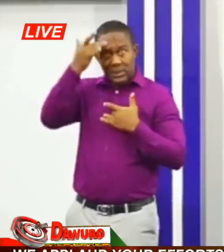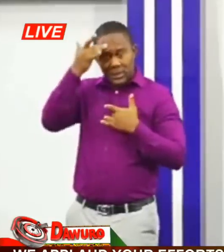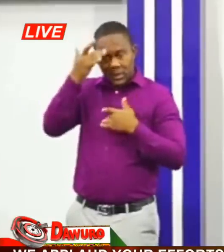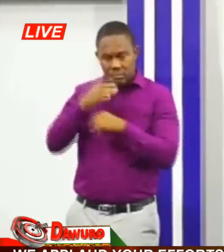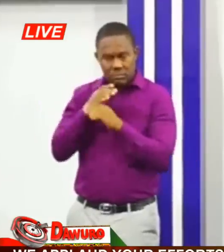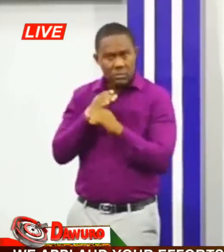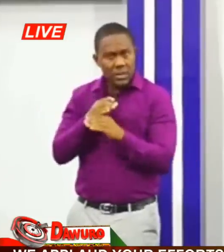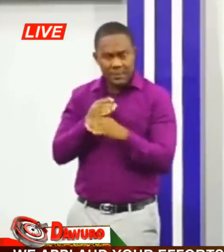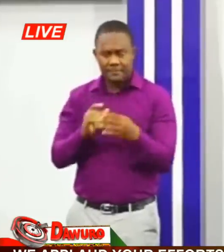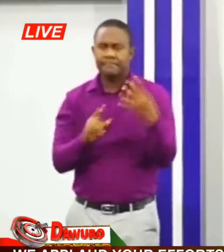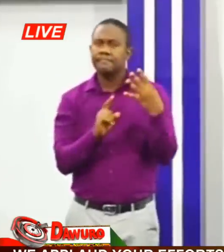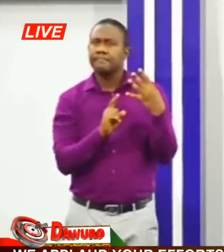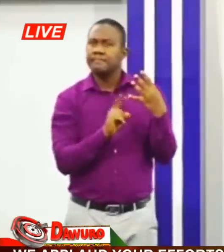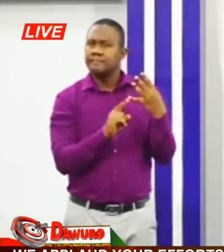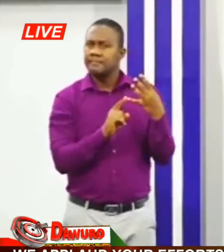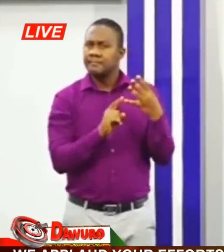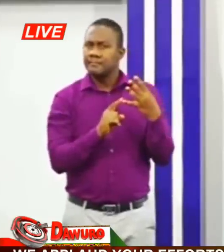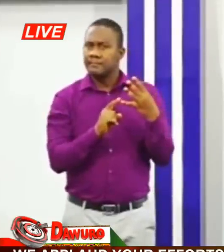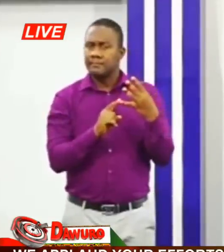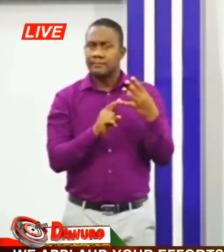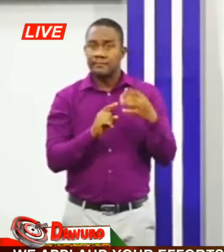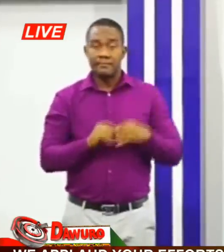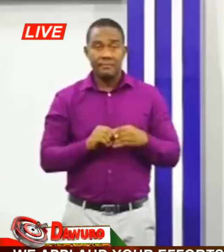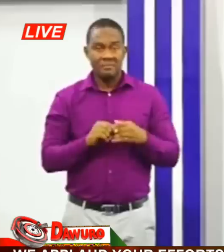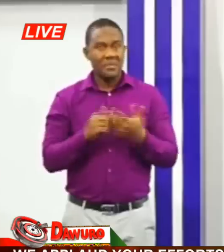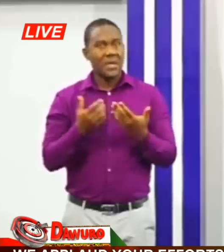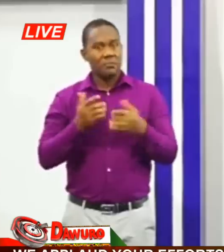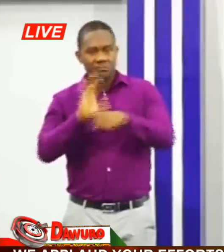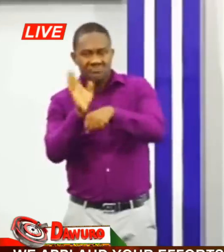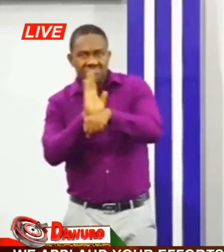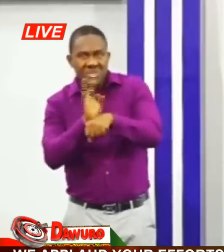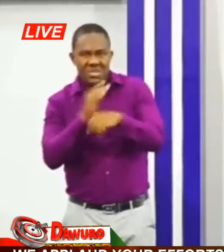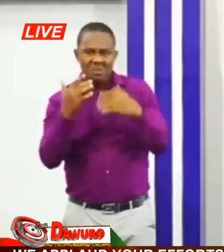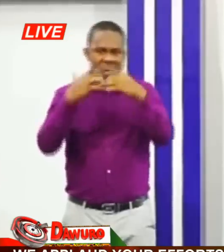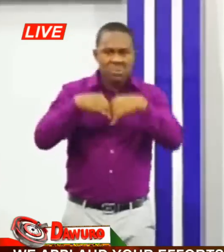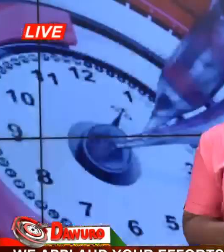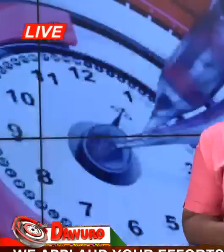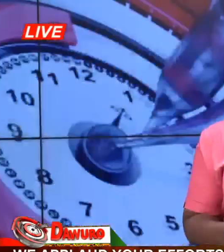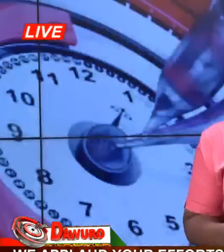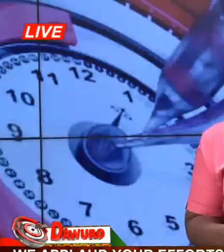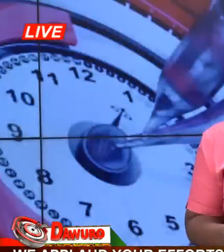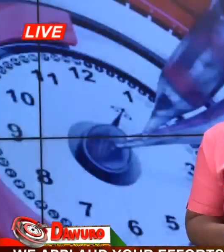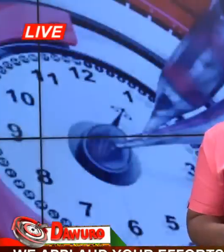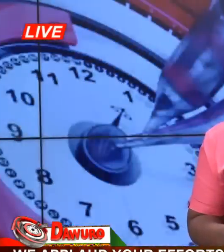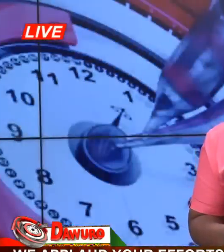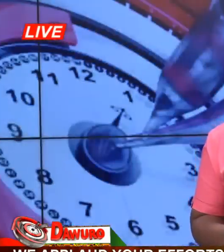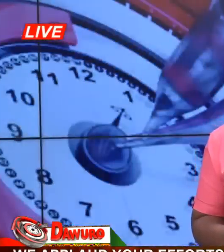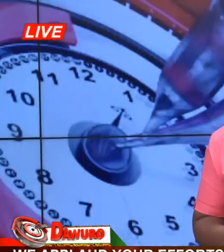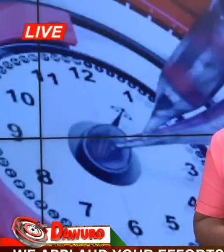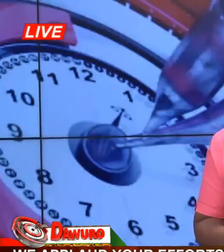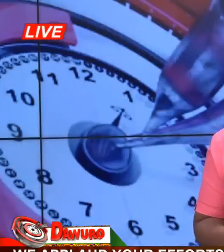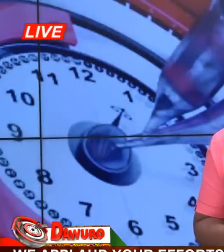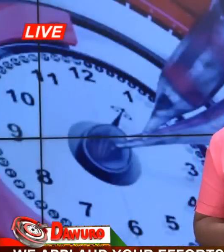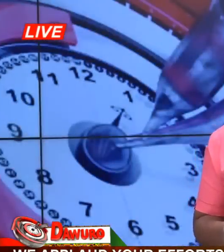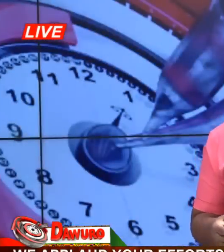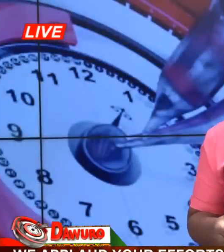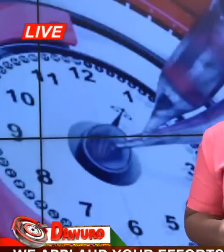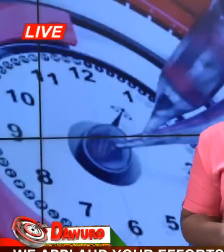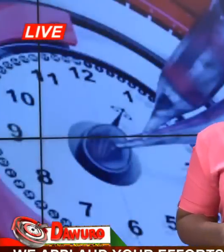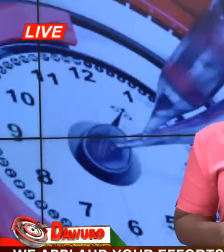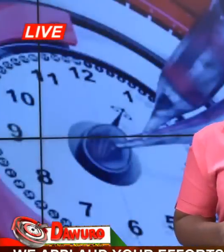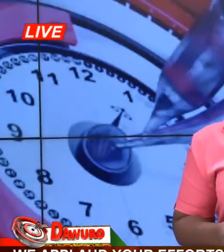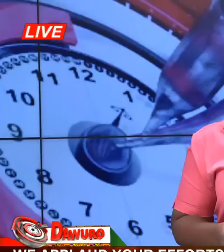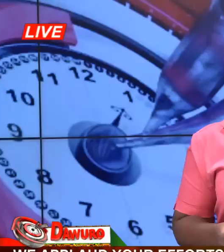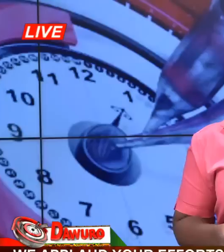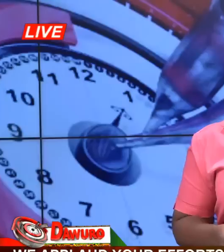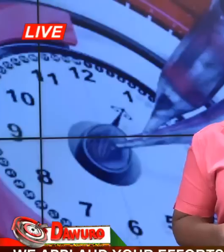obi mpie na kwomde ne ye kwom na aduane so ebe wiase na asa akodane ohaw ye kwa ensem foforo mu a